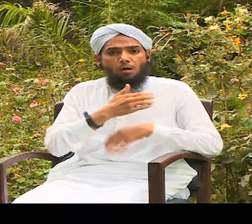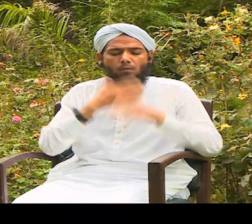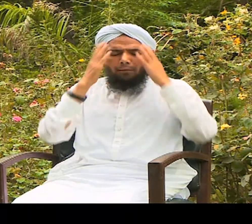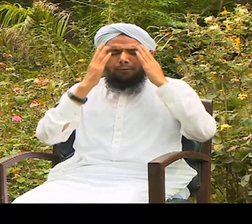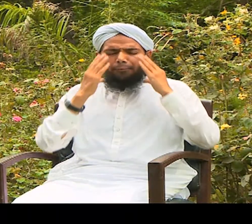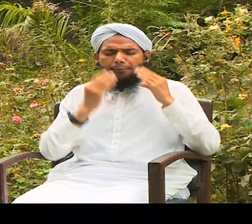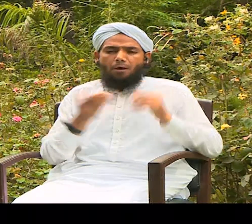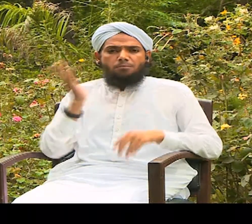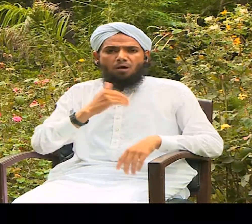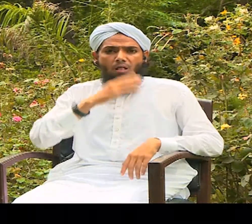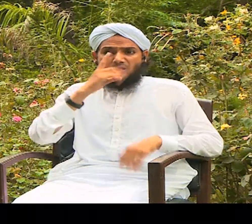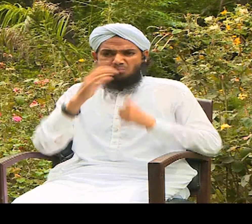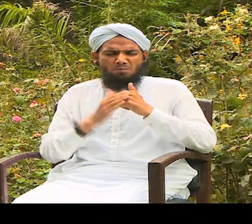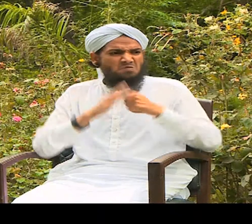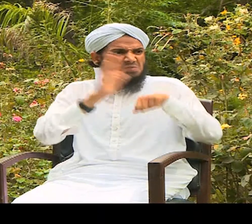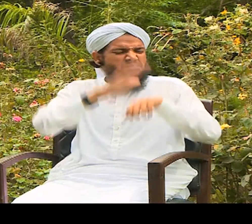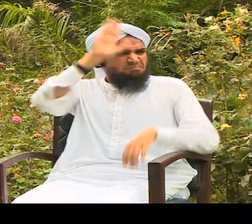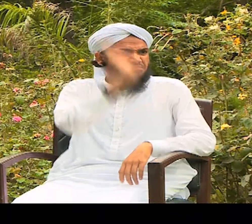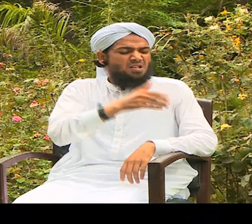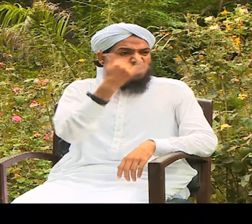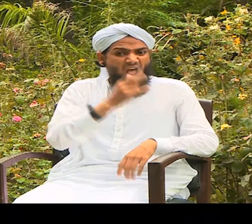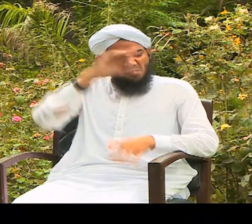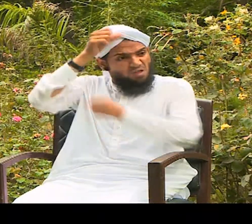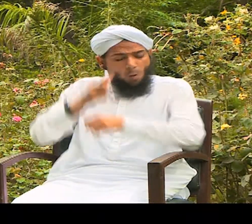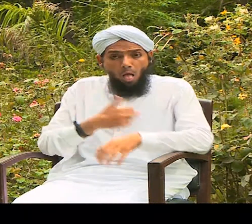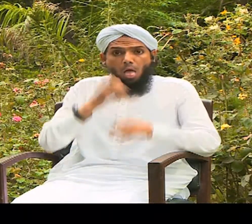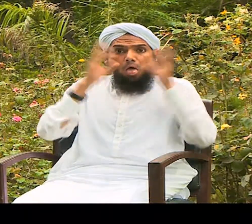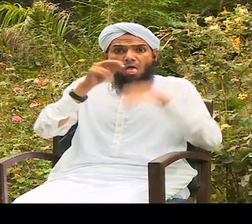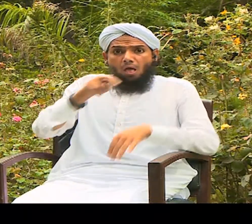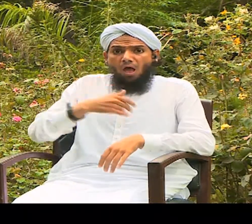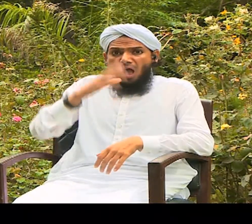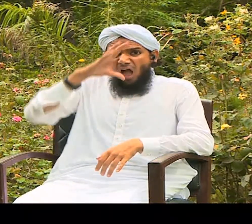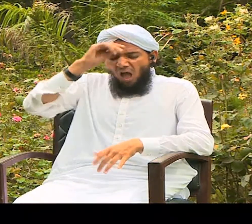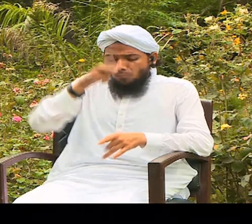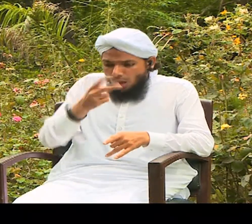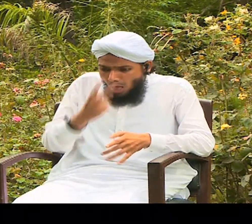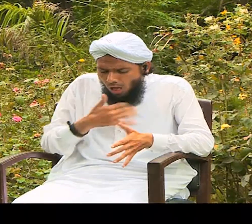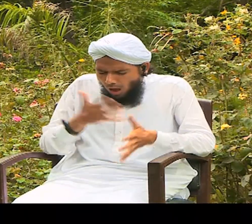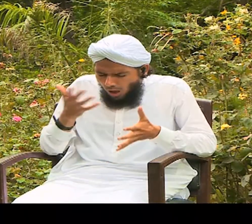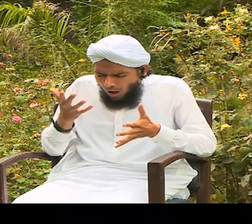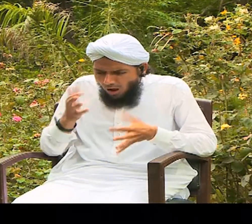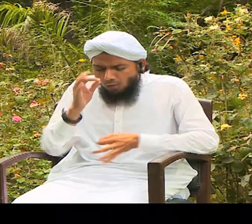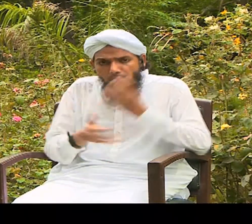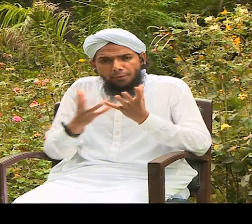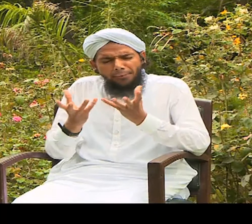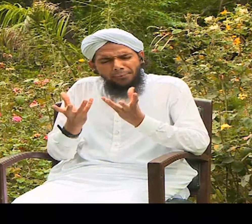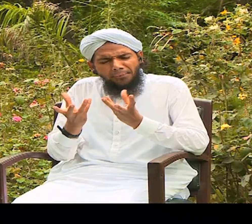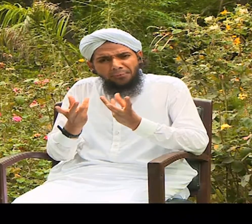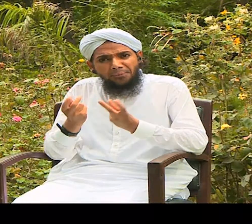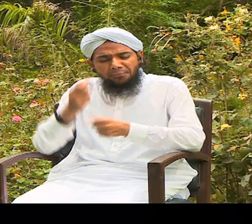مجھے اس حرکت کے بارے میں بتایا تو میں تنور کی طرف لپکا۔ تنور میں دیکھا تو میری والدہ جل کر کوئلہ ہو